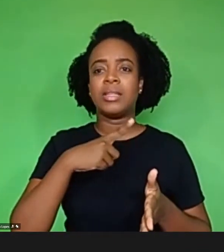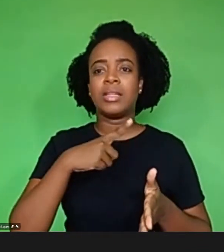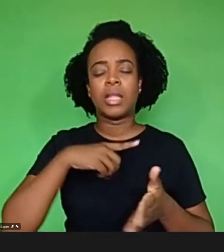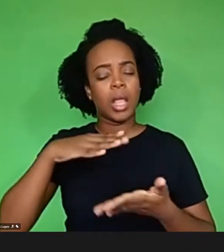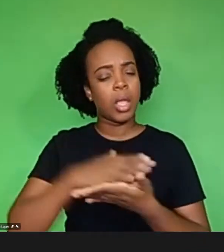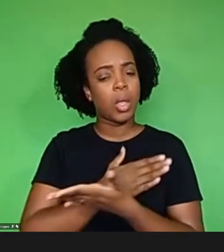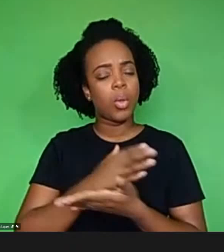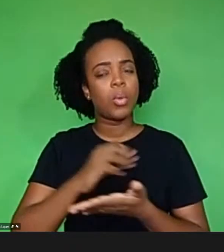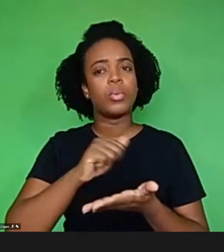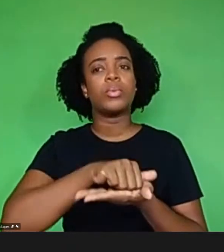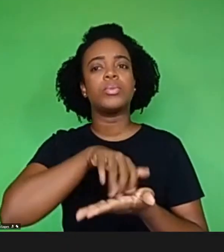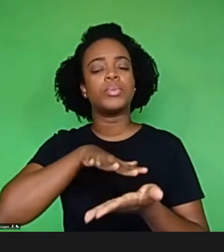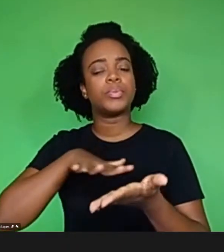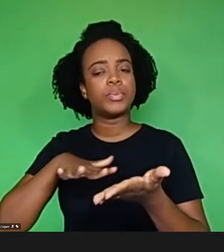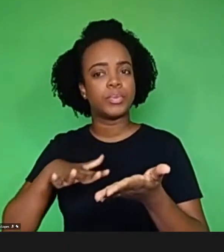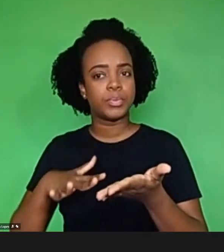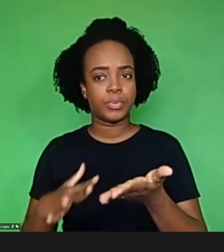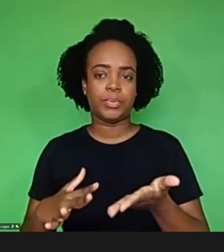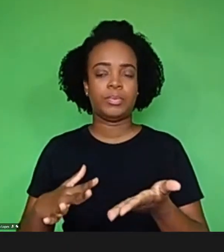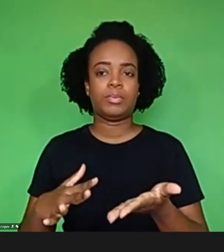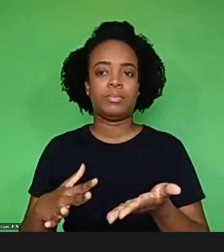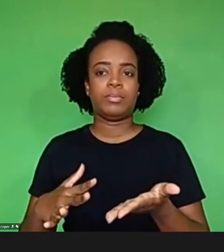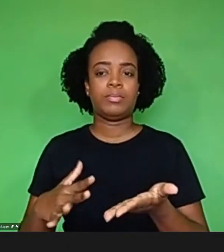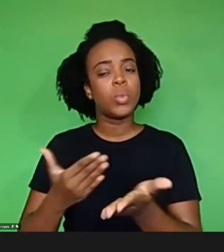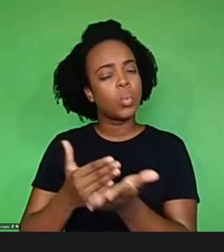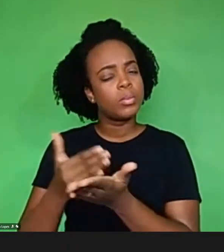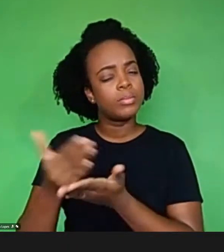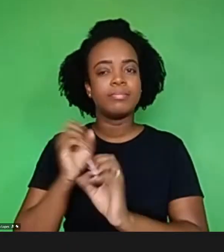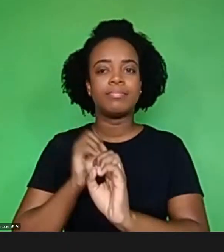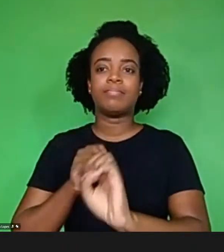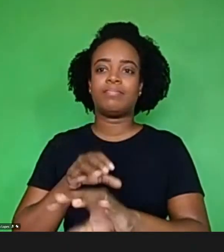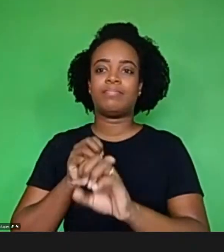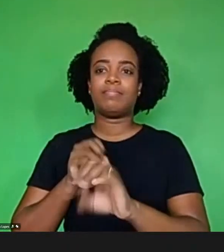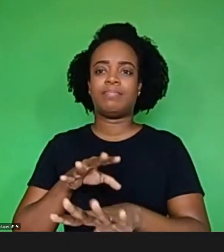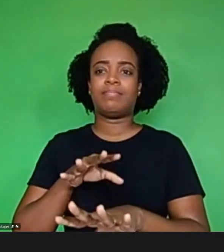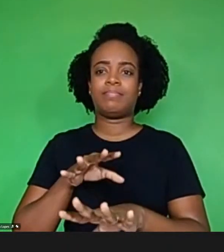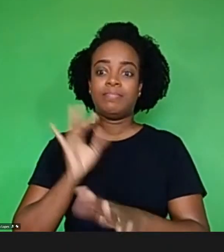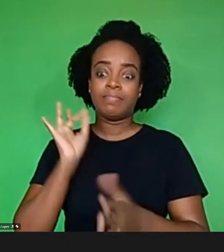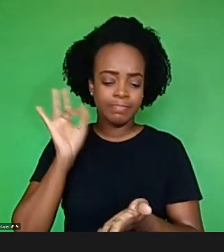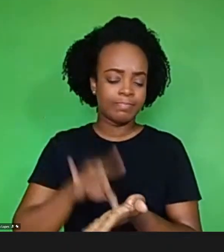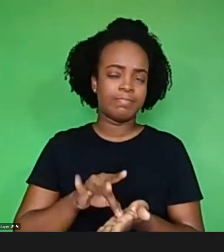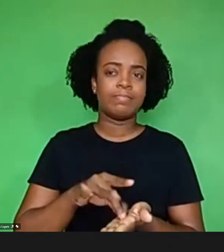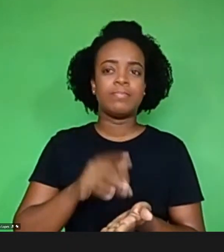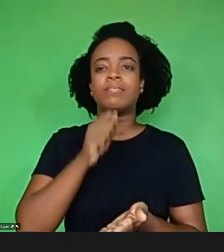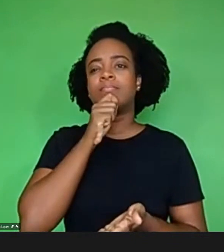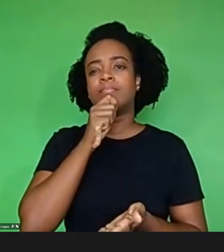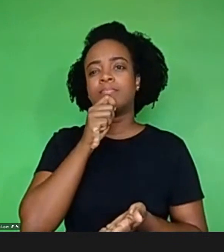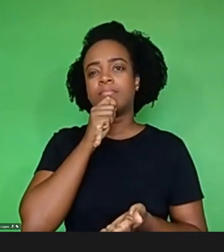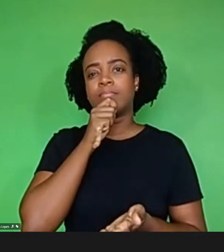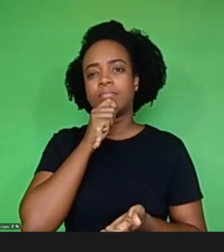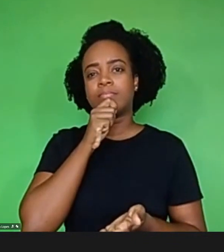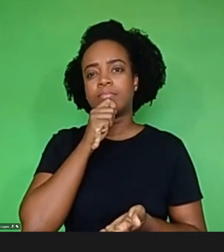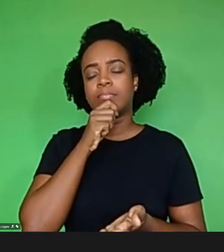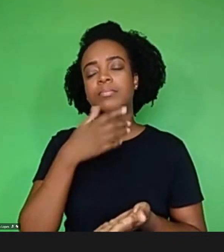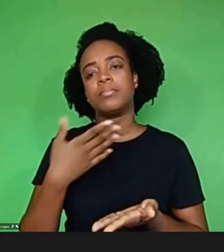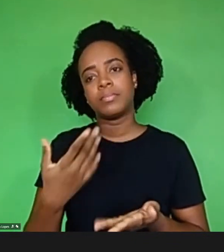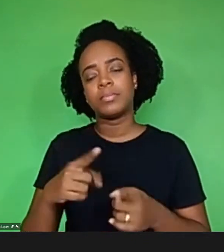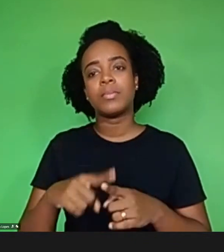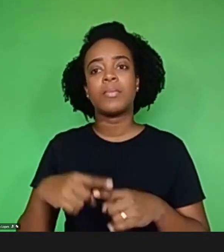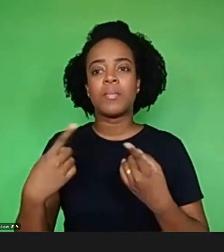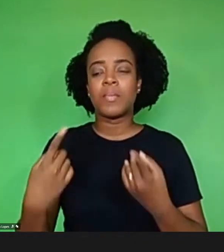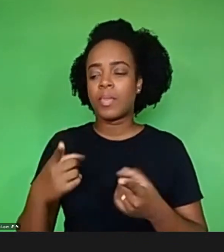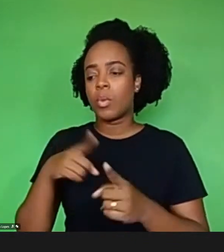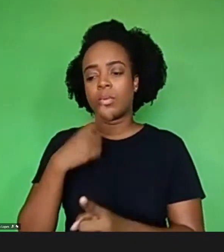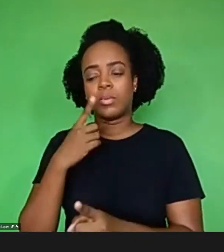atividades. Não iremos começar as aulas, de fato. Essas aulas, esses encontros e as atividades